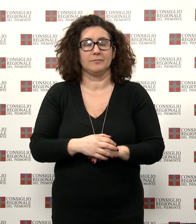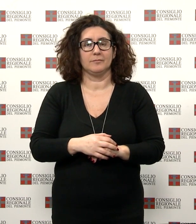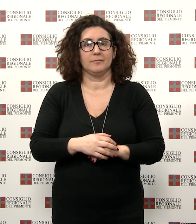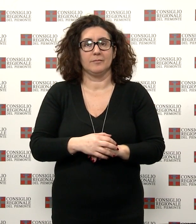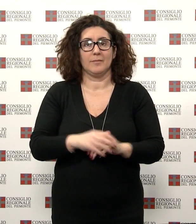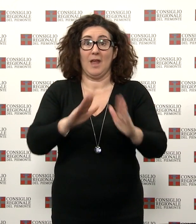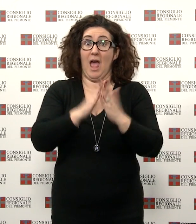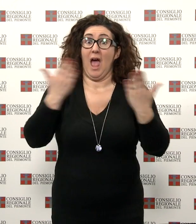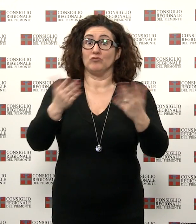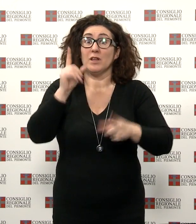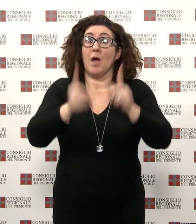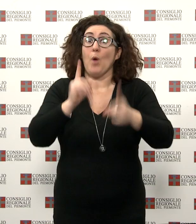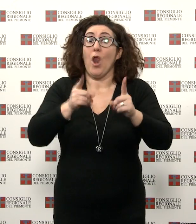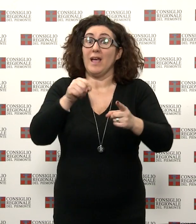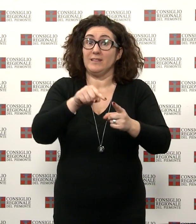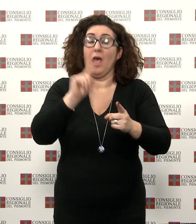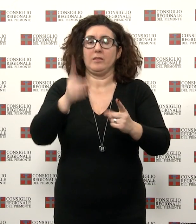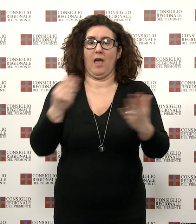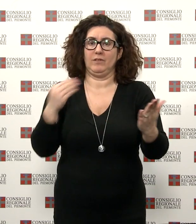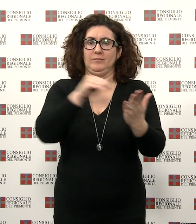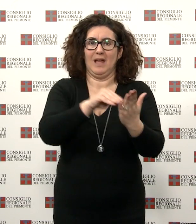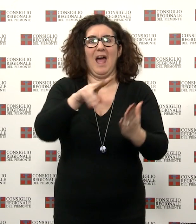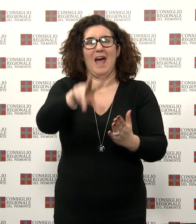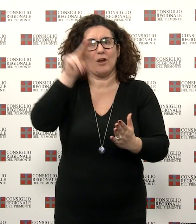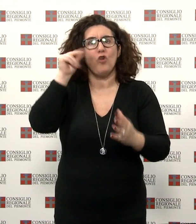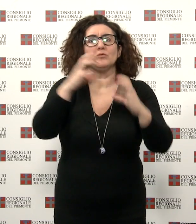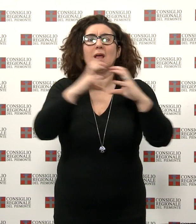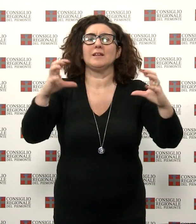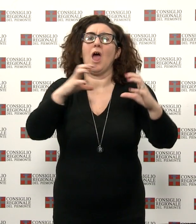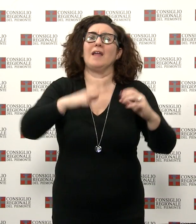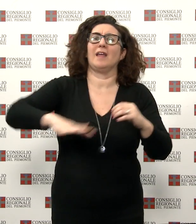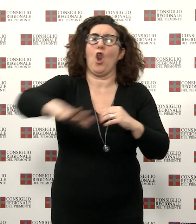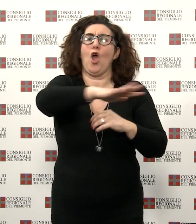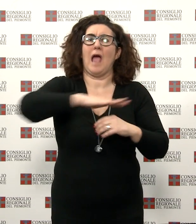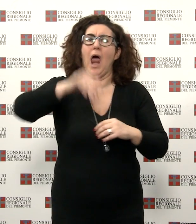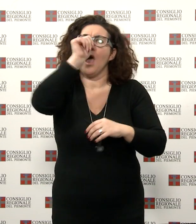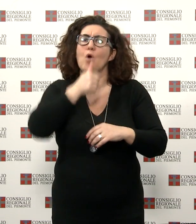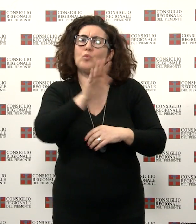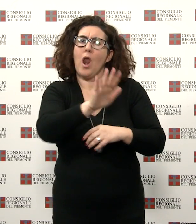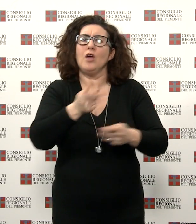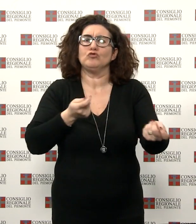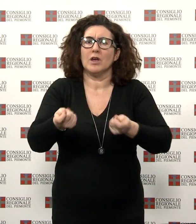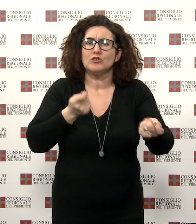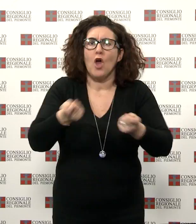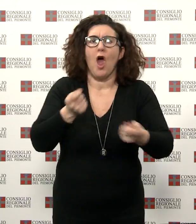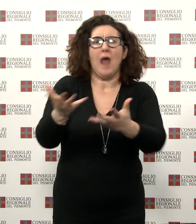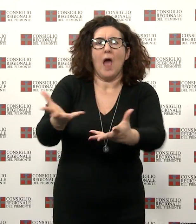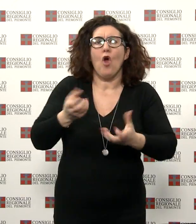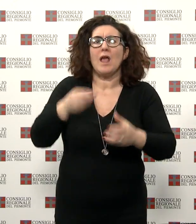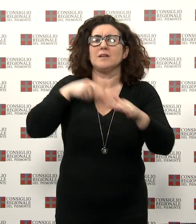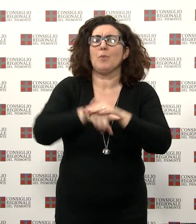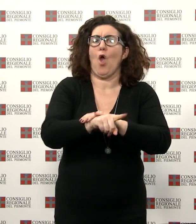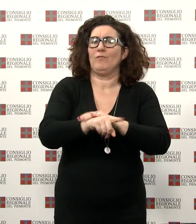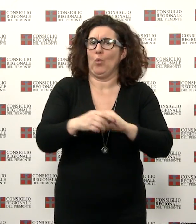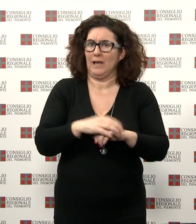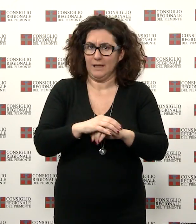Inserire nell'agenda politica il riconoscimento del ruolo degli enti locali e regionali nella gestione e nell'accoglienza dei profughi in termini